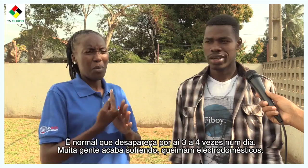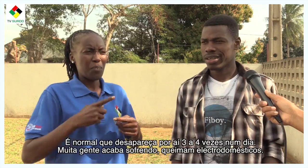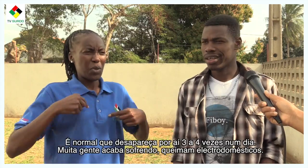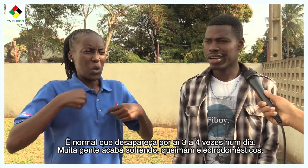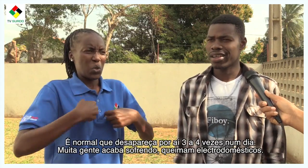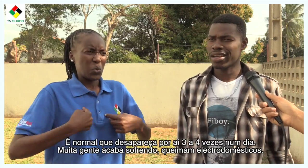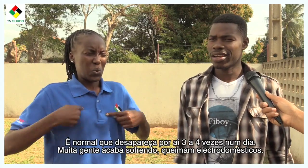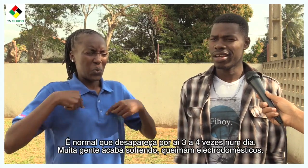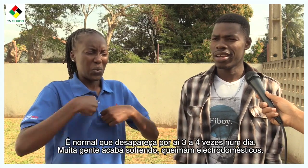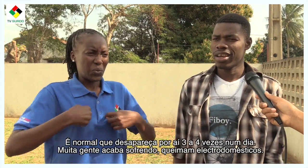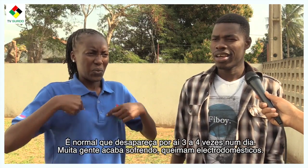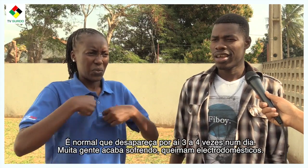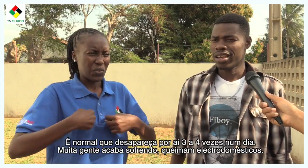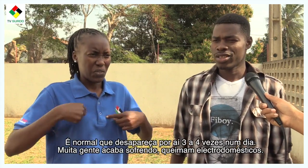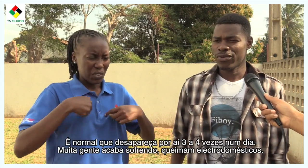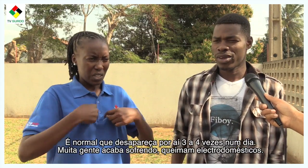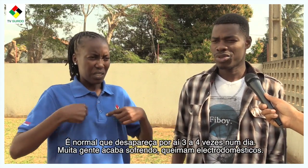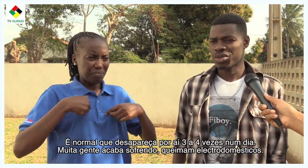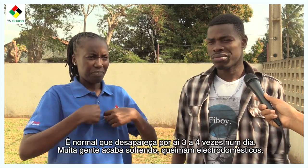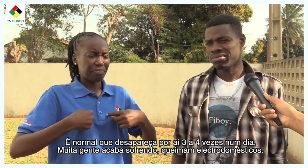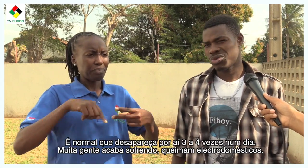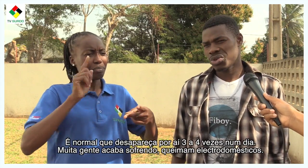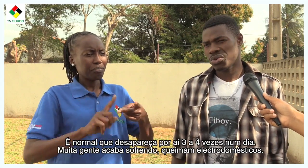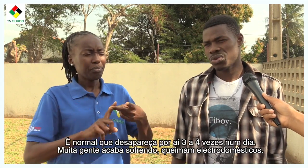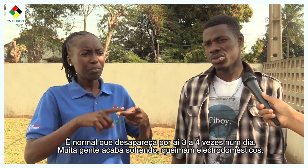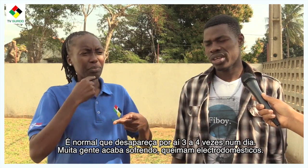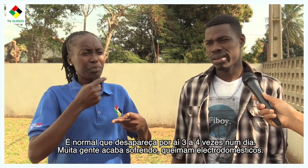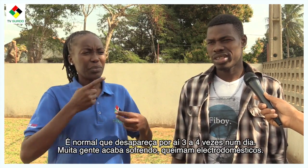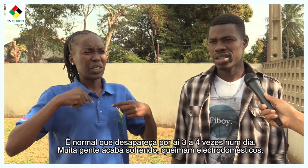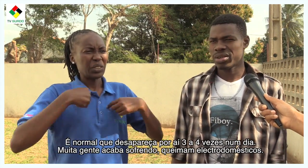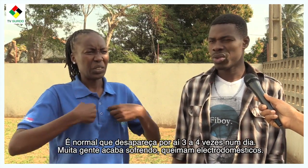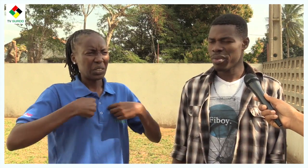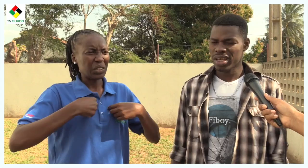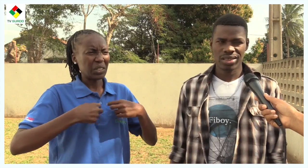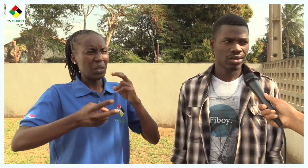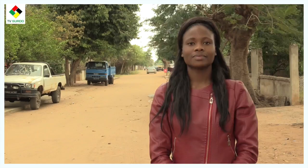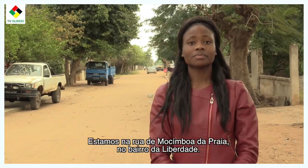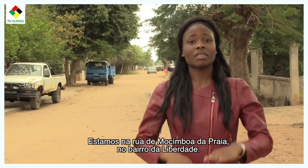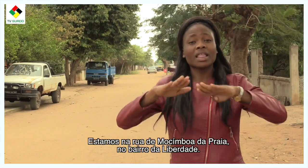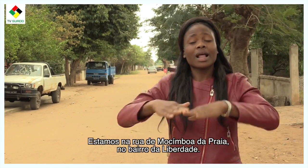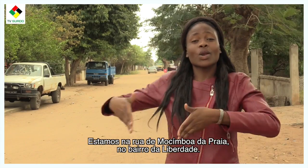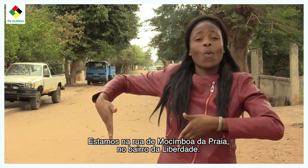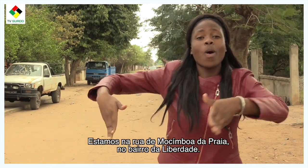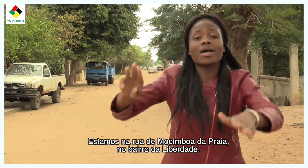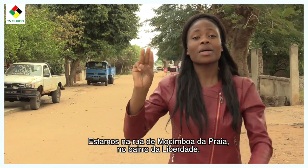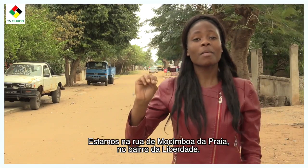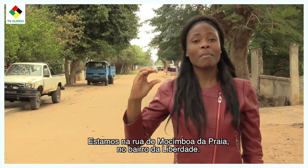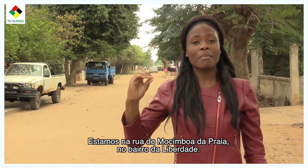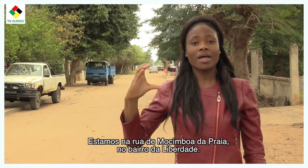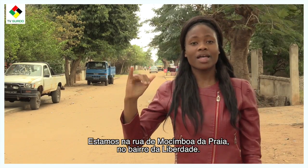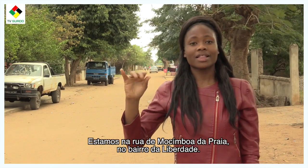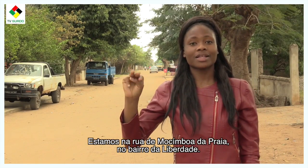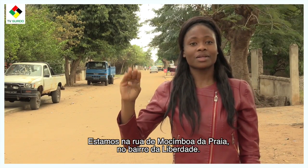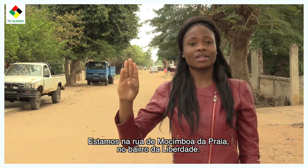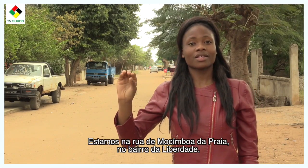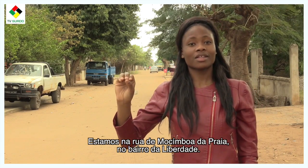e que sofremos coiso quem doméstico estamos na